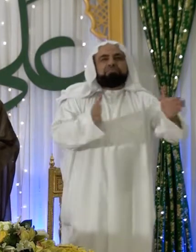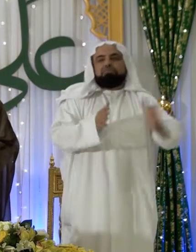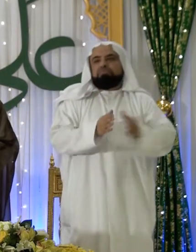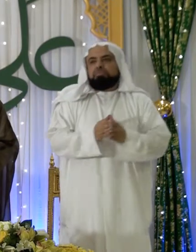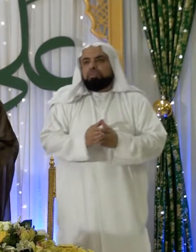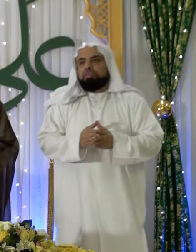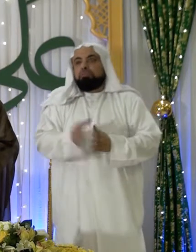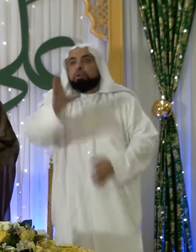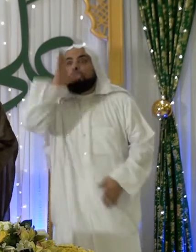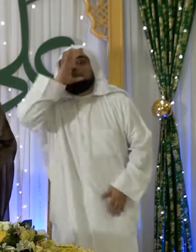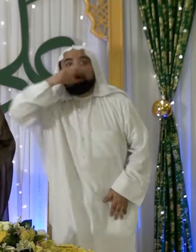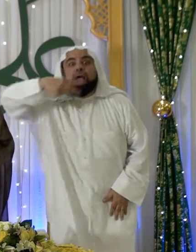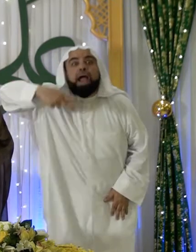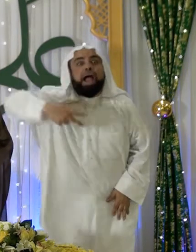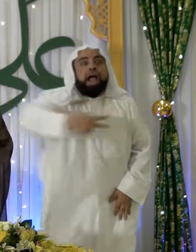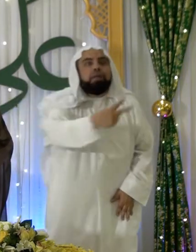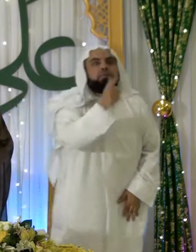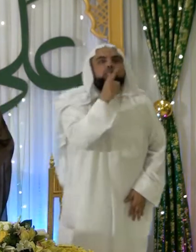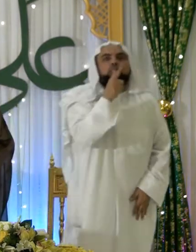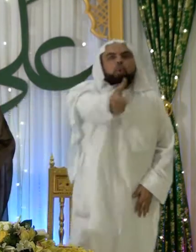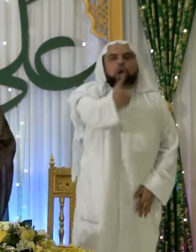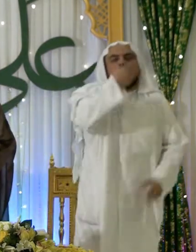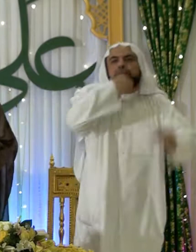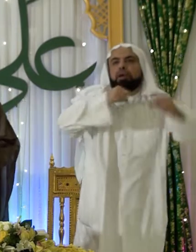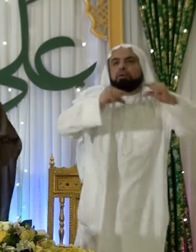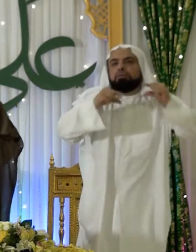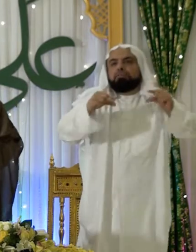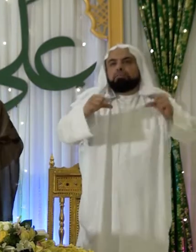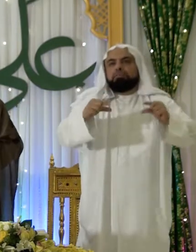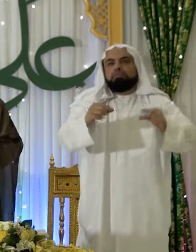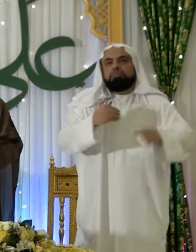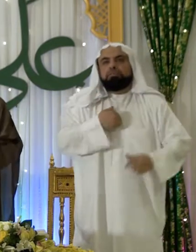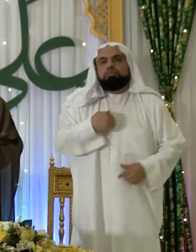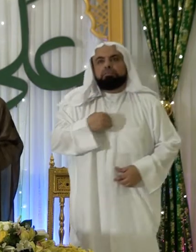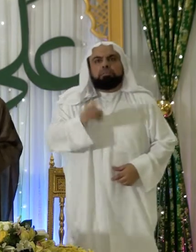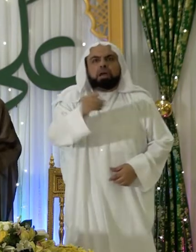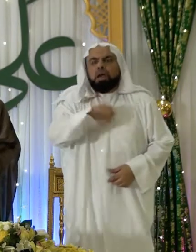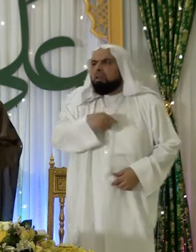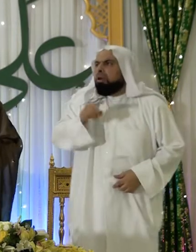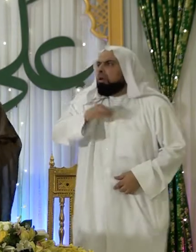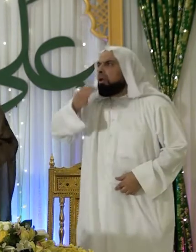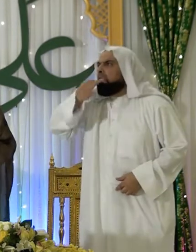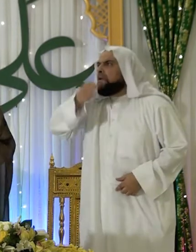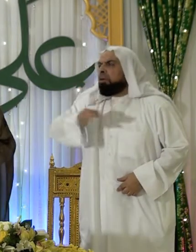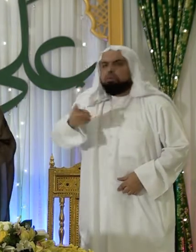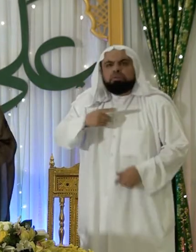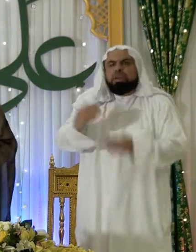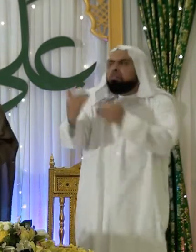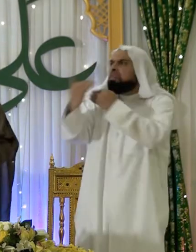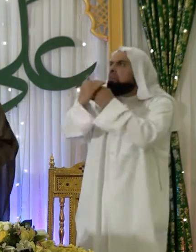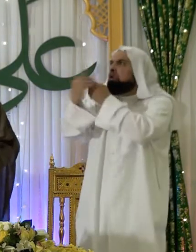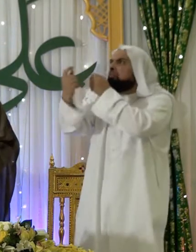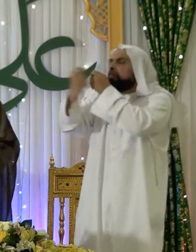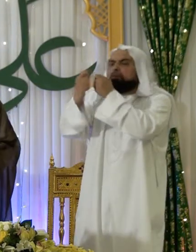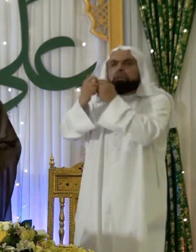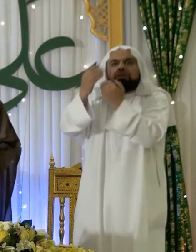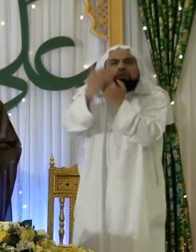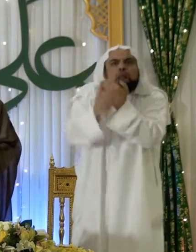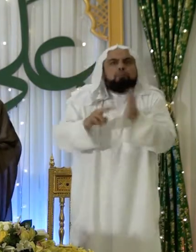عليه وسلم؟ يقول علي عليه السلام عن تلك الكفالة والتربية